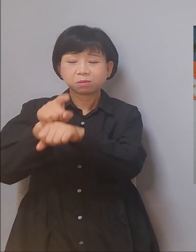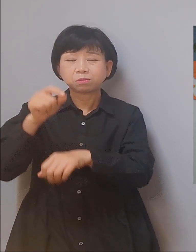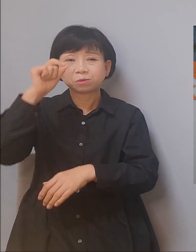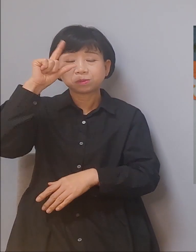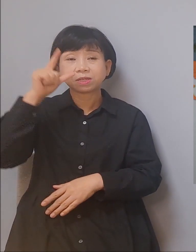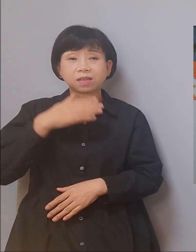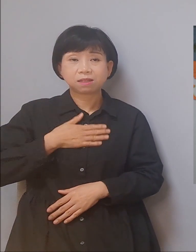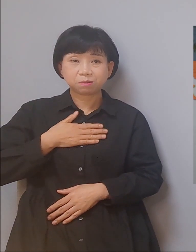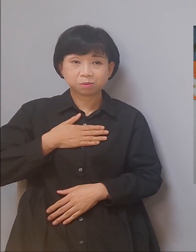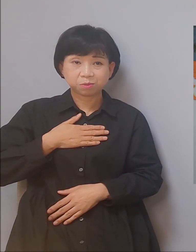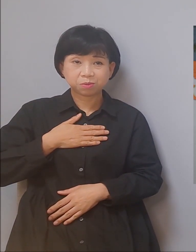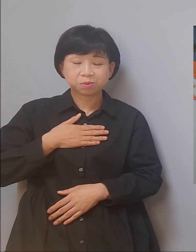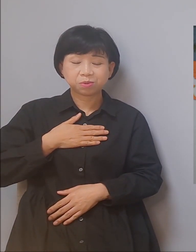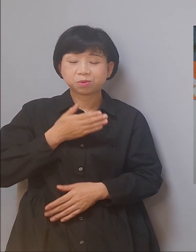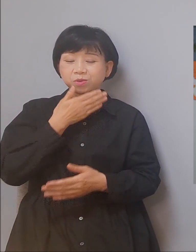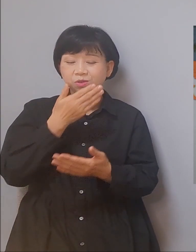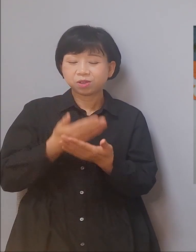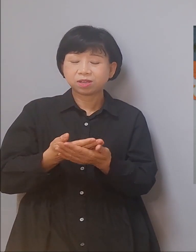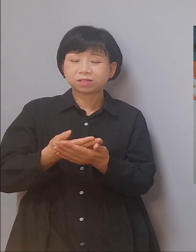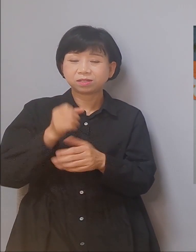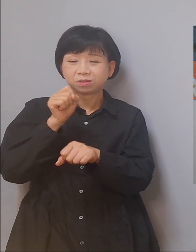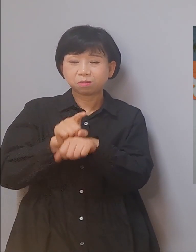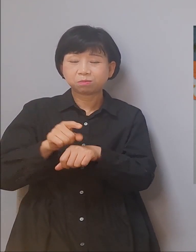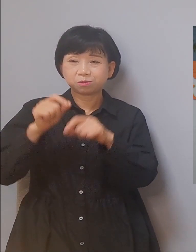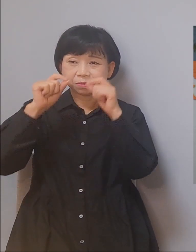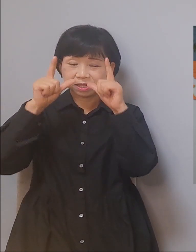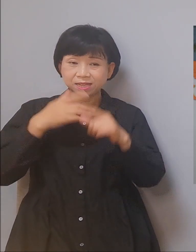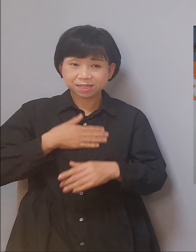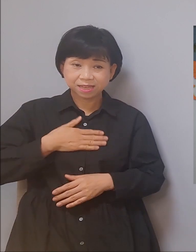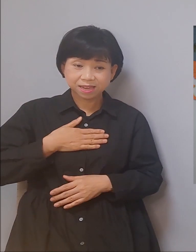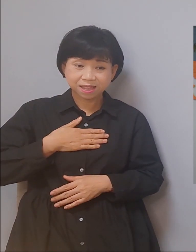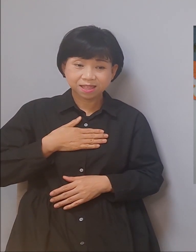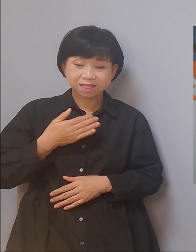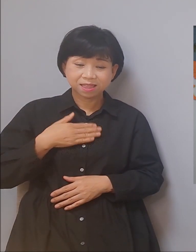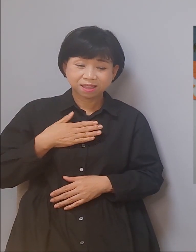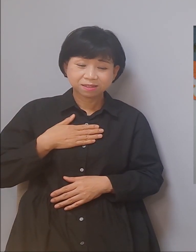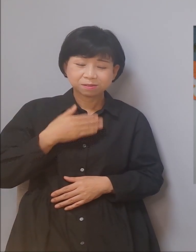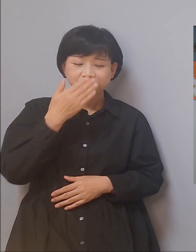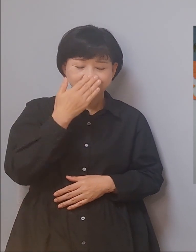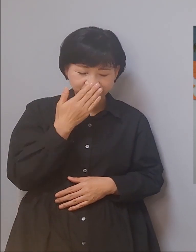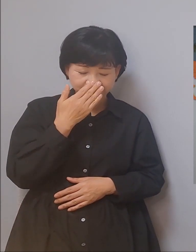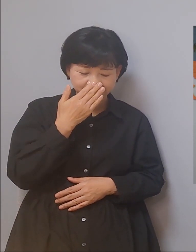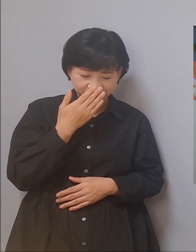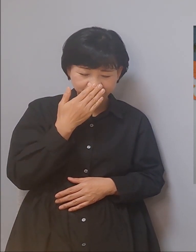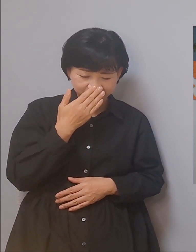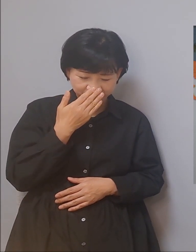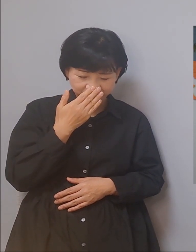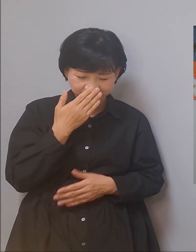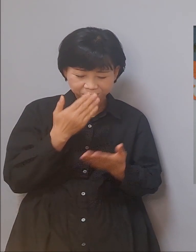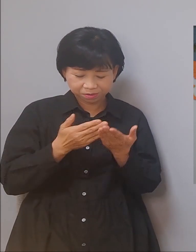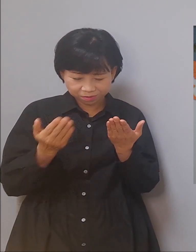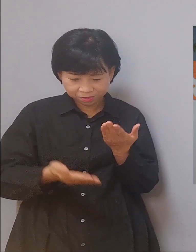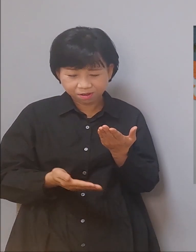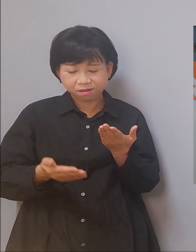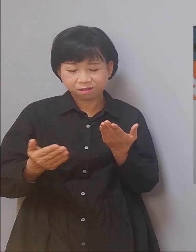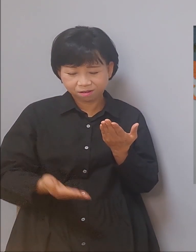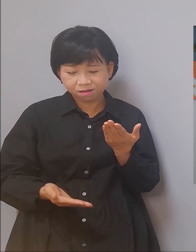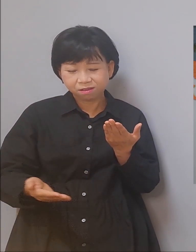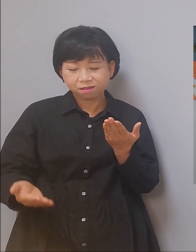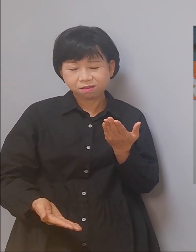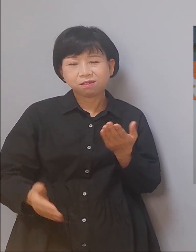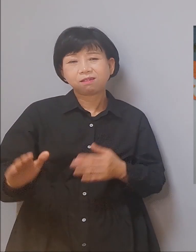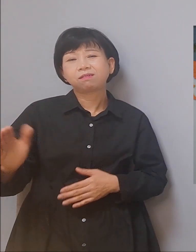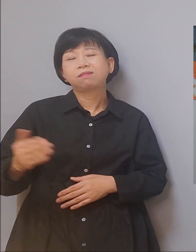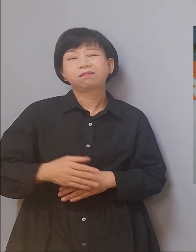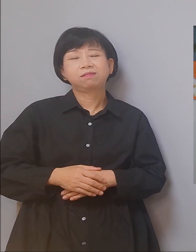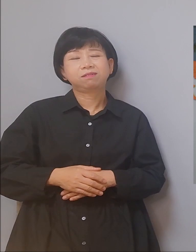시작하고 하나님의 그 귀하신 성품들을 깨달으면 깨달을수록 나는 낮아지게 됩니다. 나의 죄를 거룩하게 씻겨주신